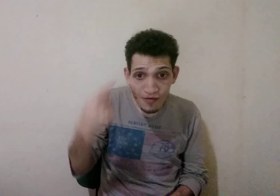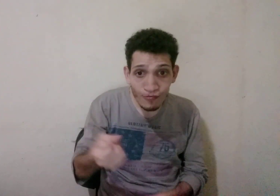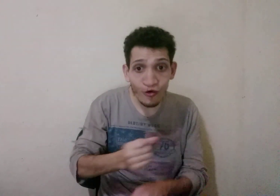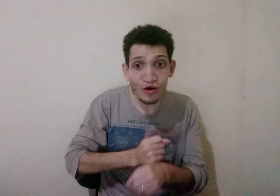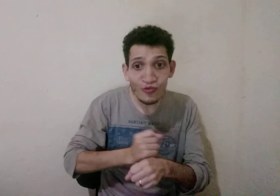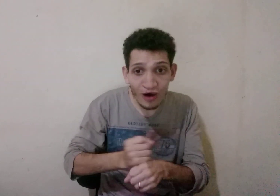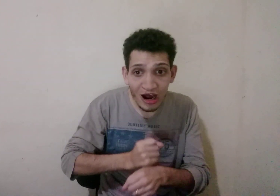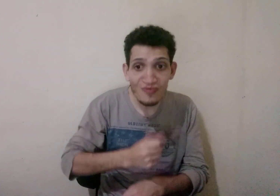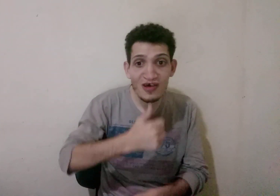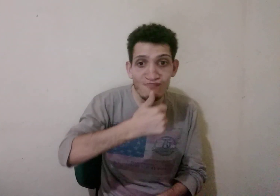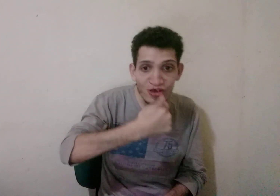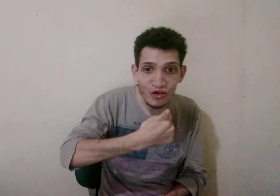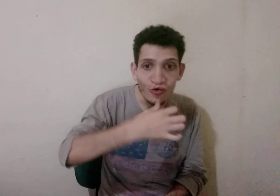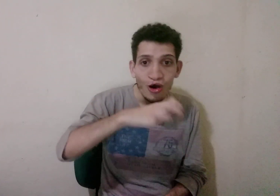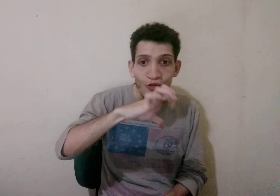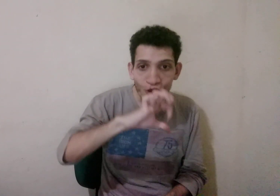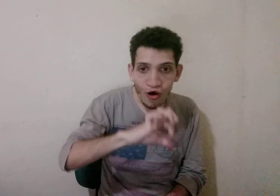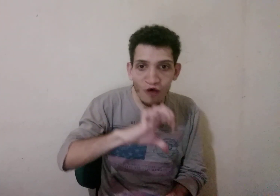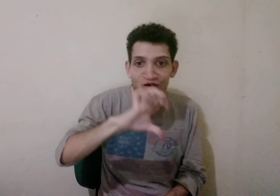Depois do ano de 1992,